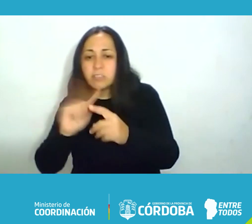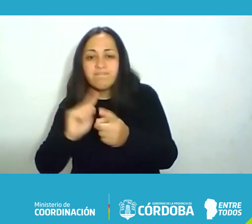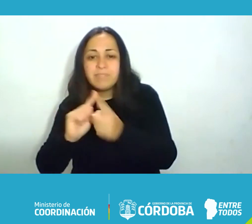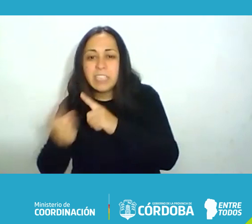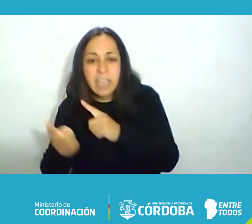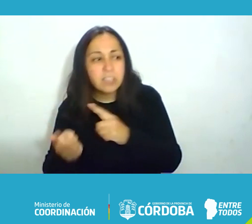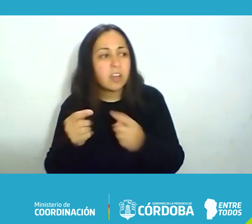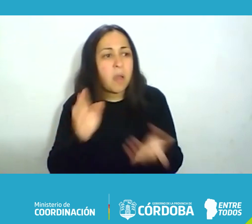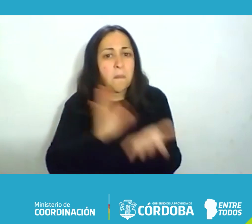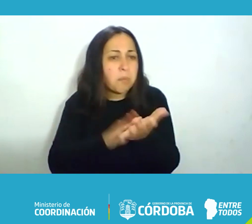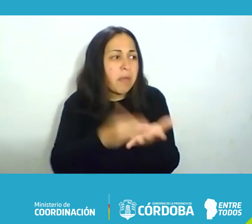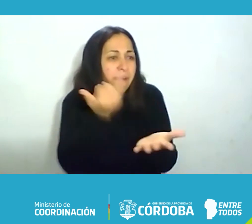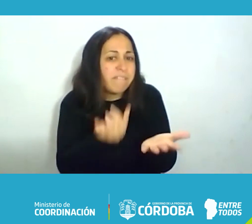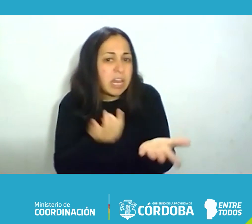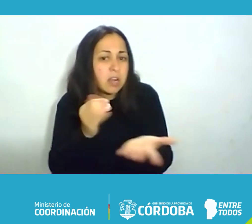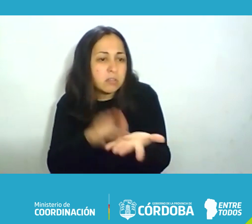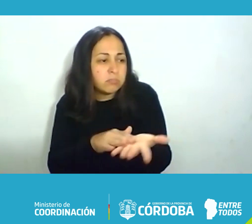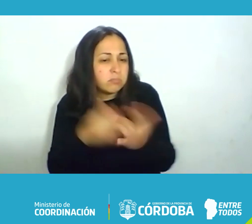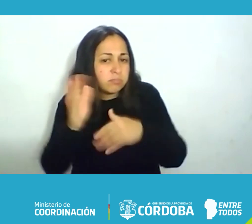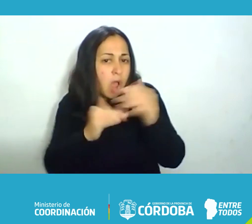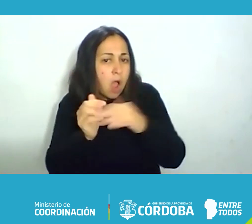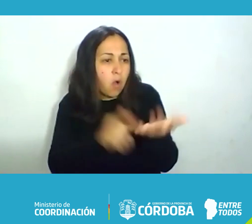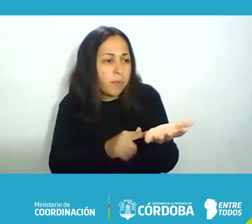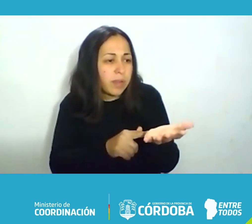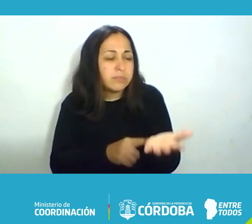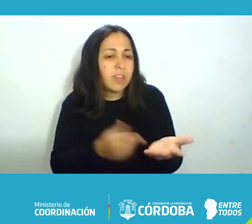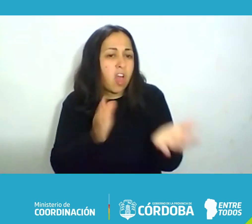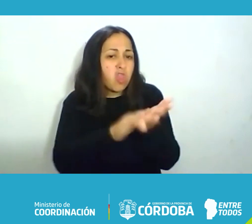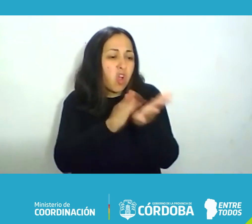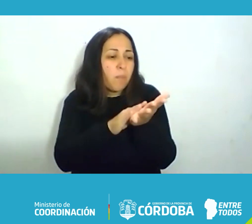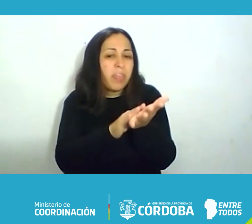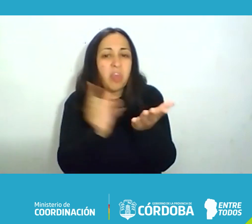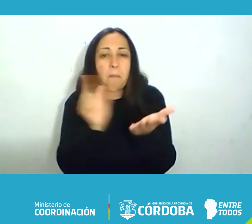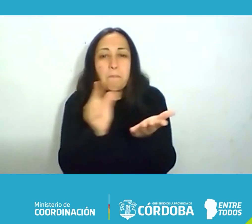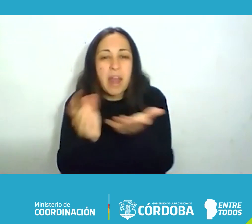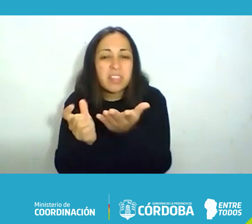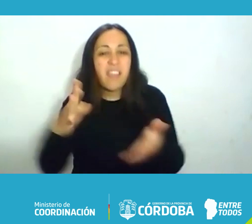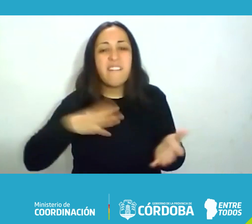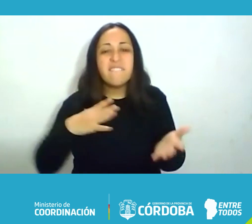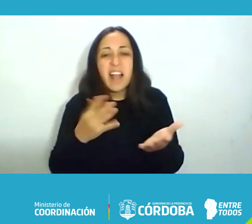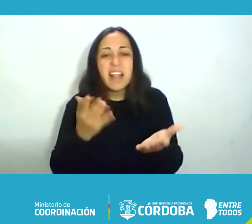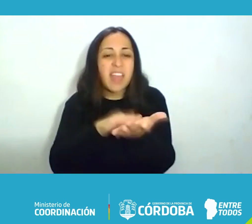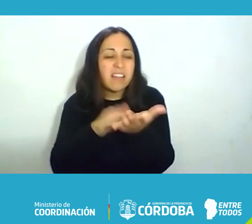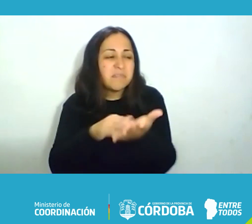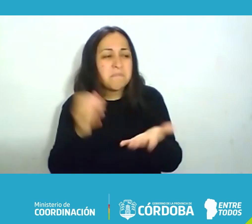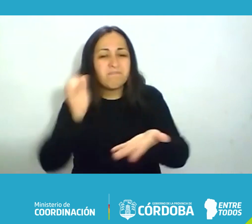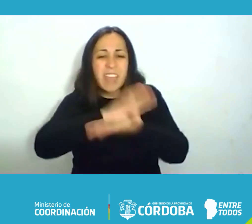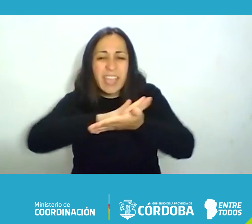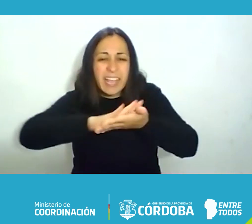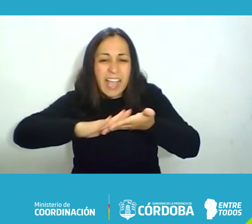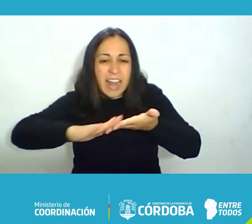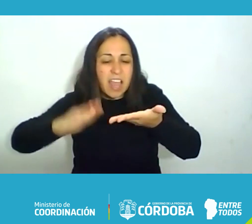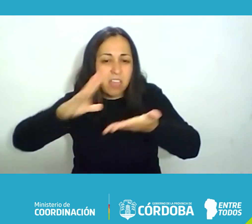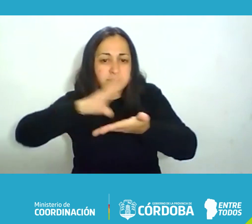Hay muchas pruebas de lo que es y será la obra. El documento se publicó de manera parcial en la web de la Secretaría de Ambiente. Faltan anexos, los que estaban mal escaneados, las matrices